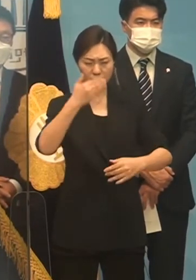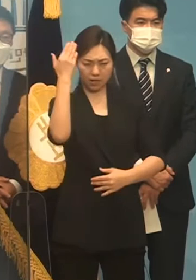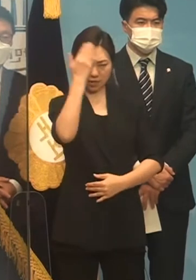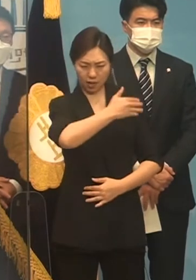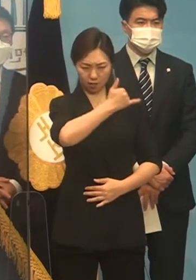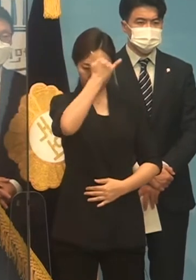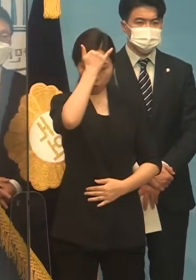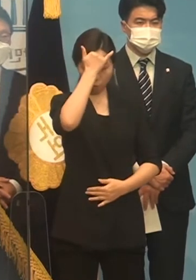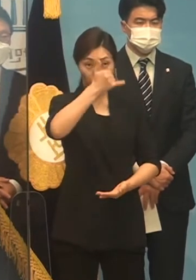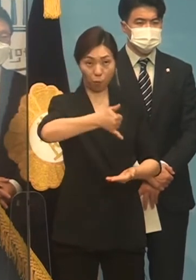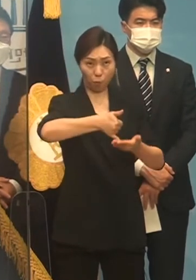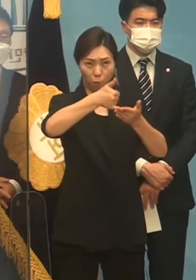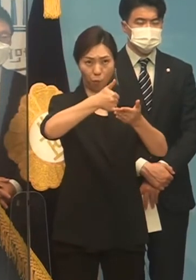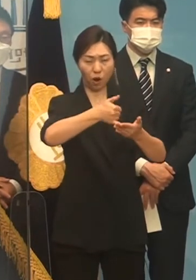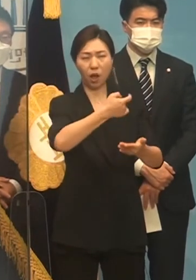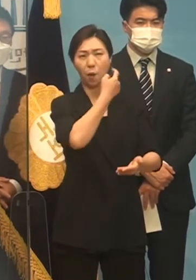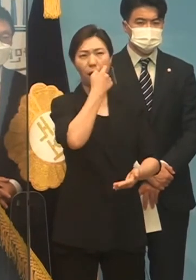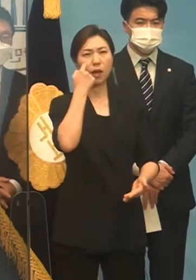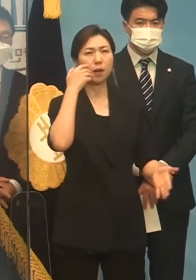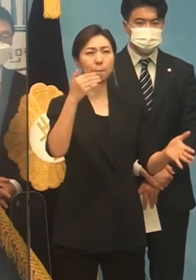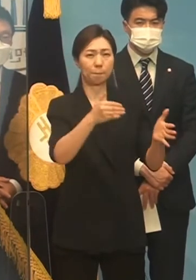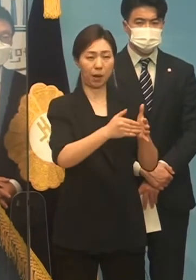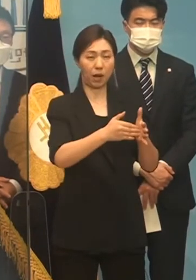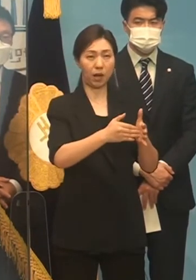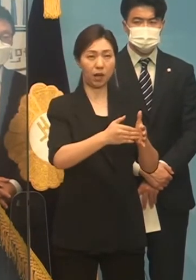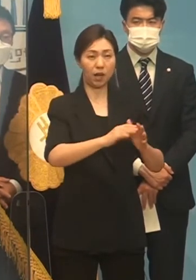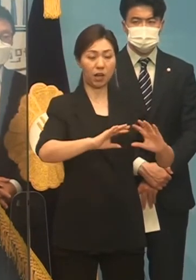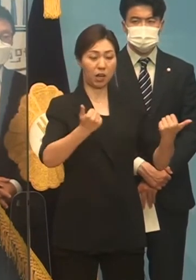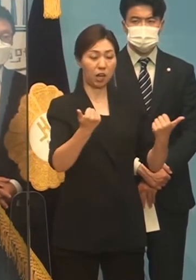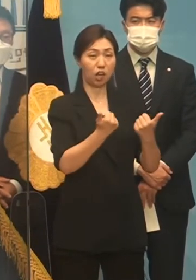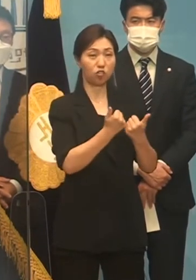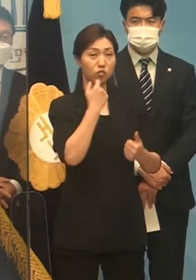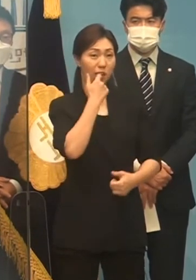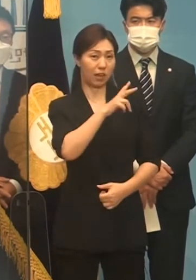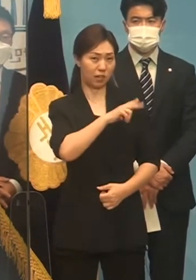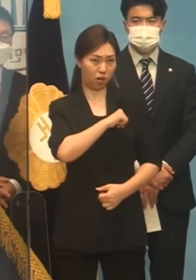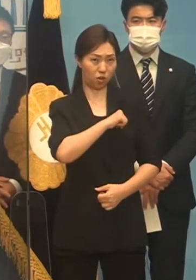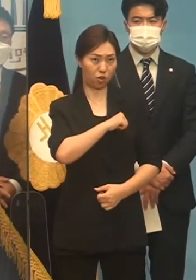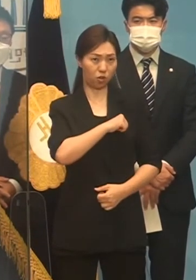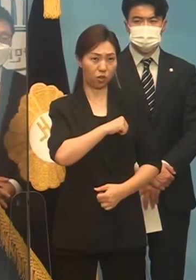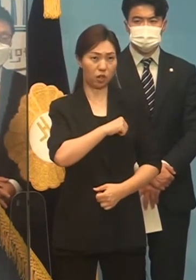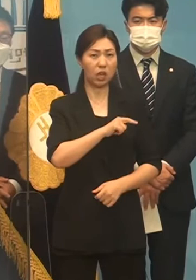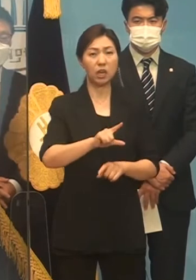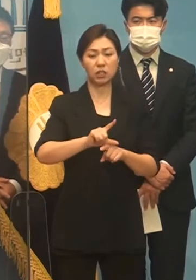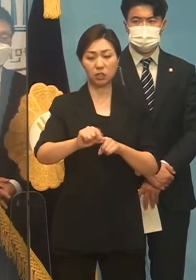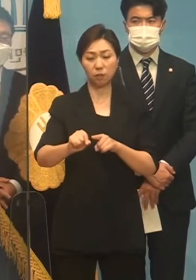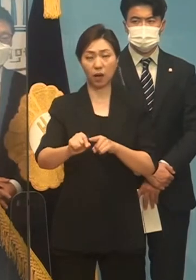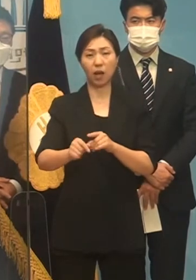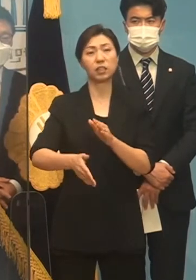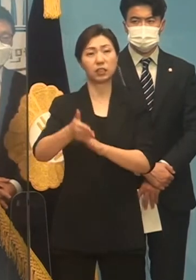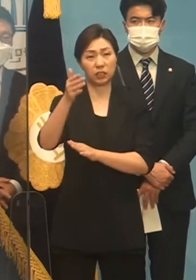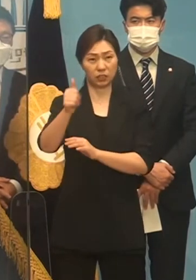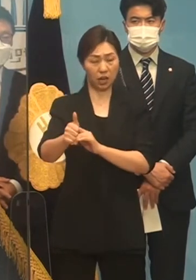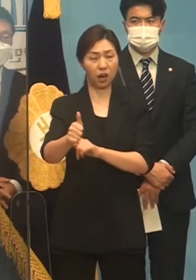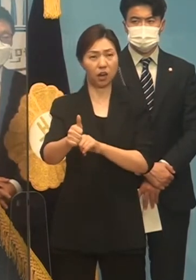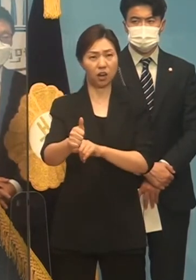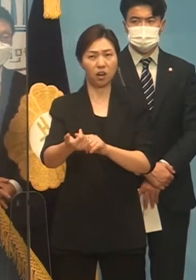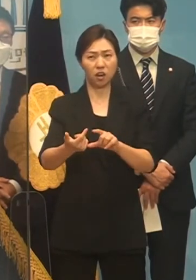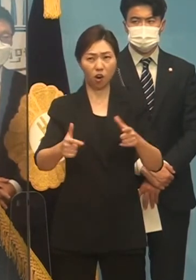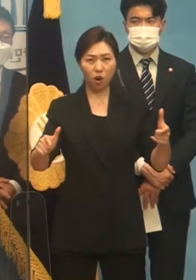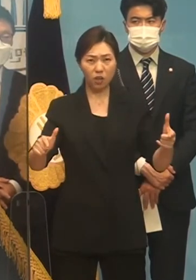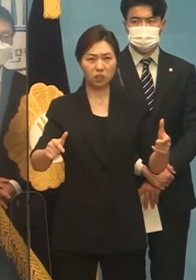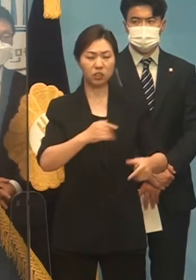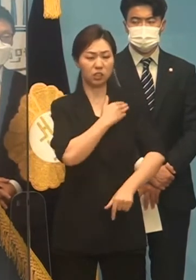검증받았습니다. 국회의원, 고지사, 국무총리로 능력도 인정받았습니다. 청렴하고